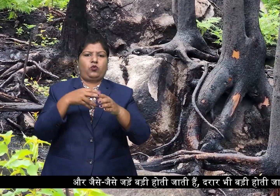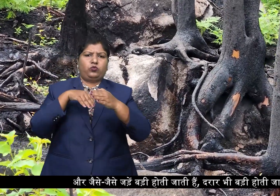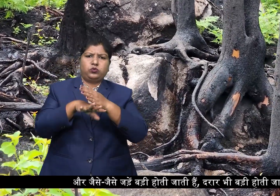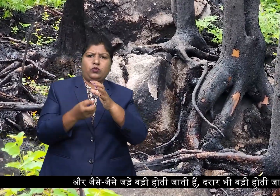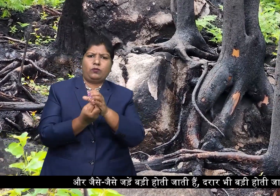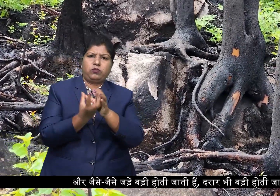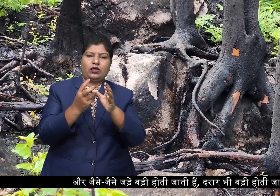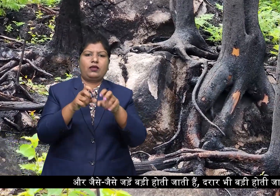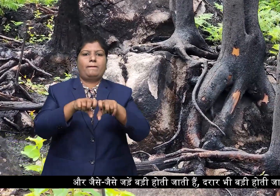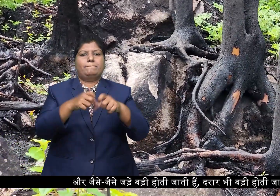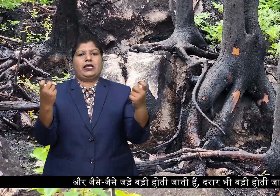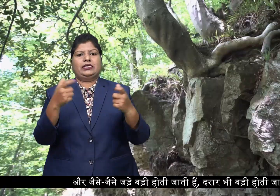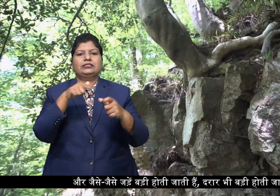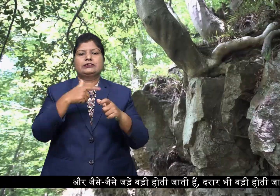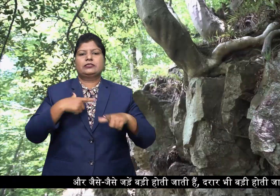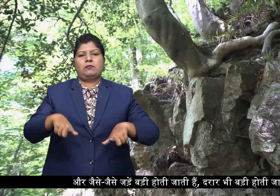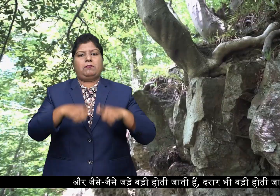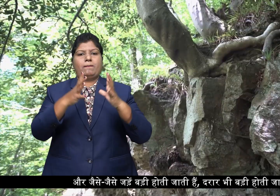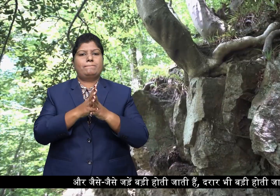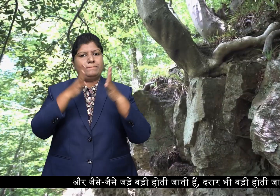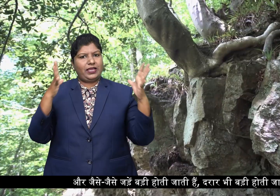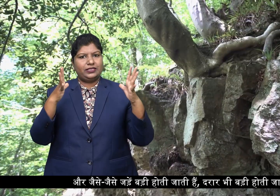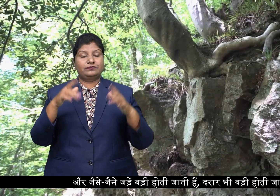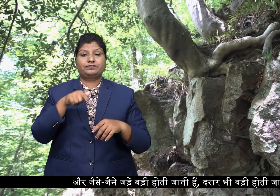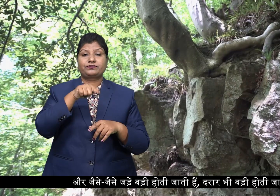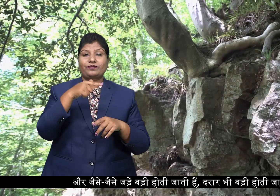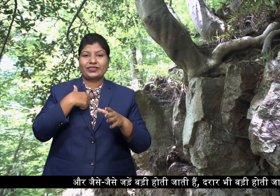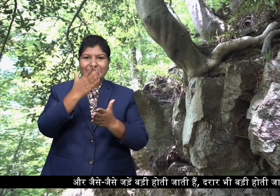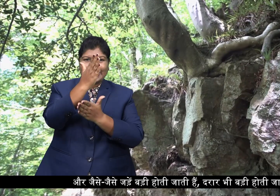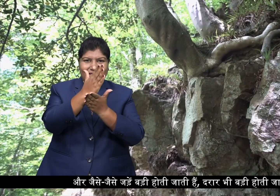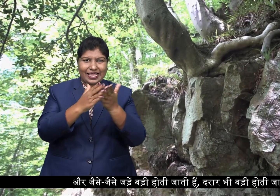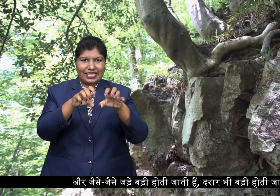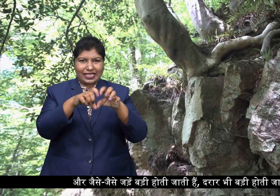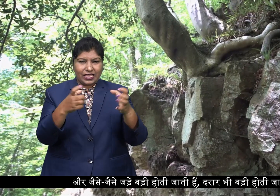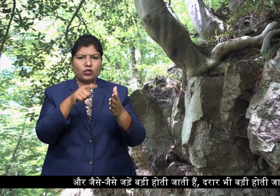है, दरार भी बड़ी होती जाती है।